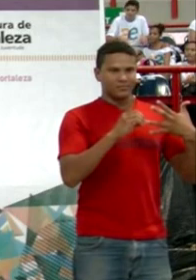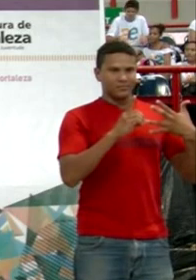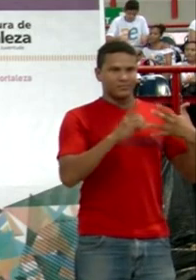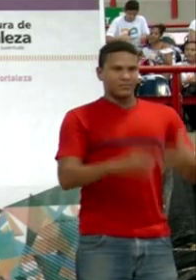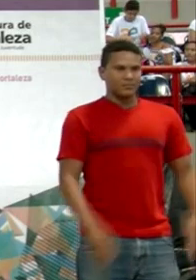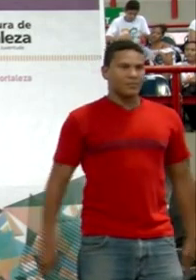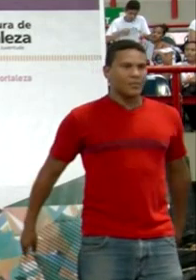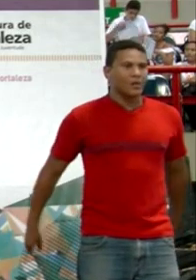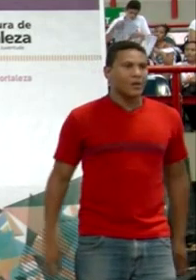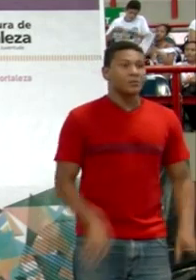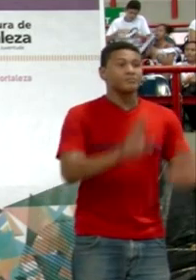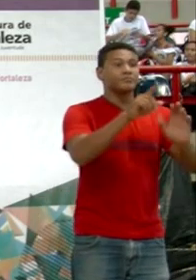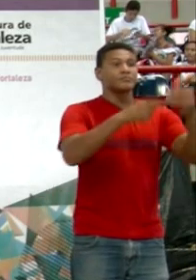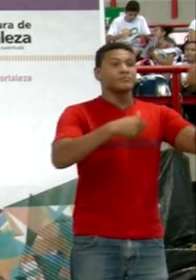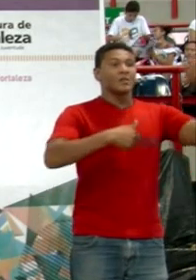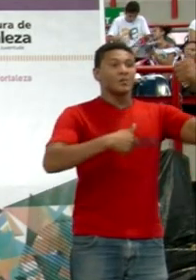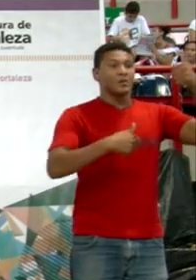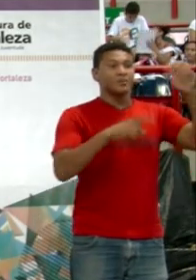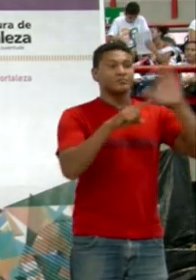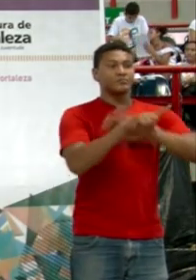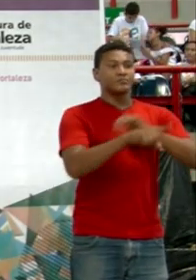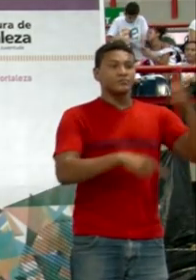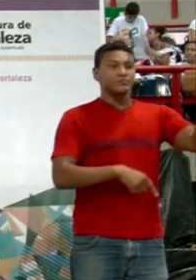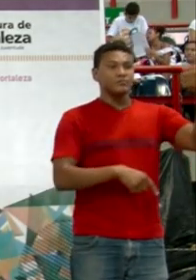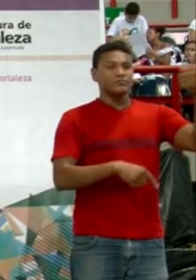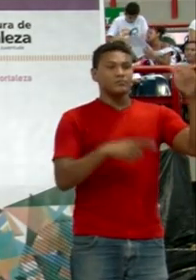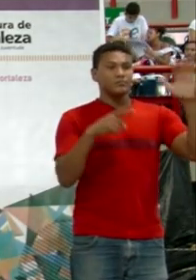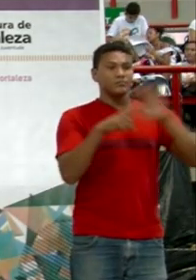primeira. Volte aí para a primeira.